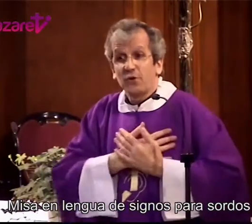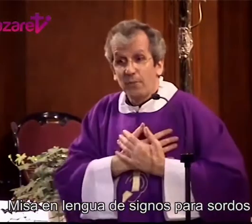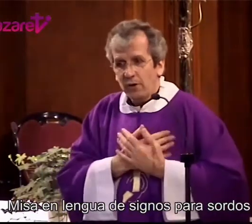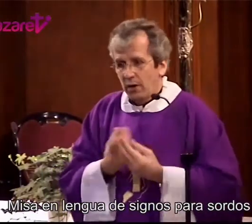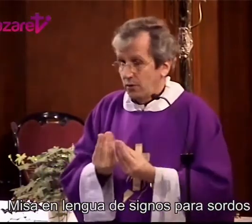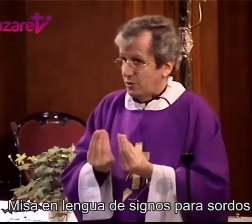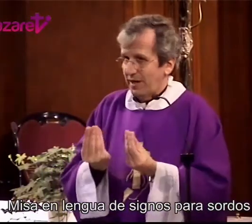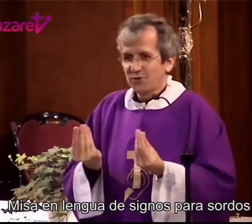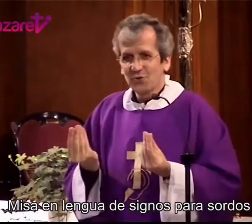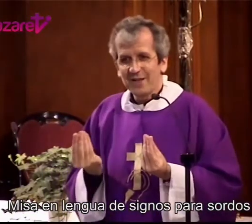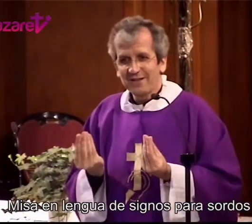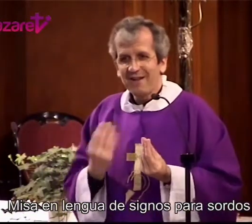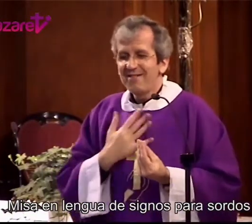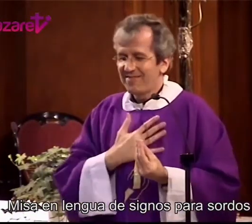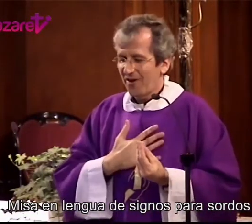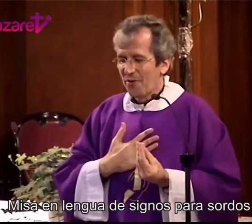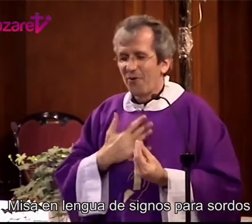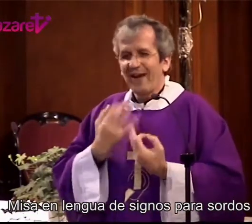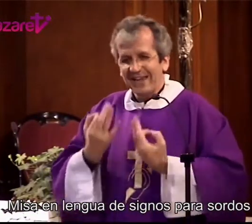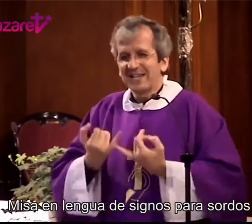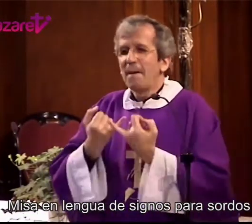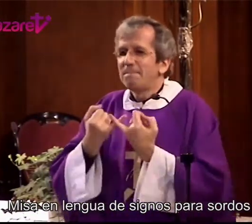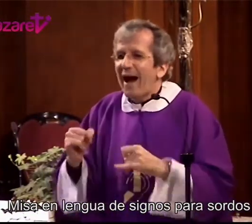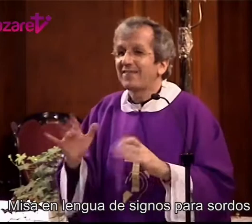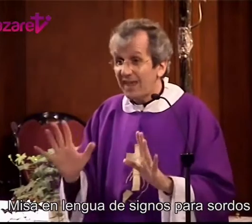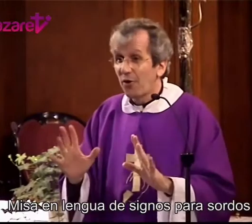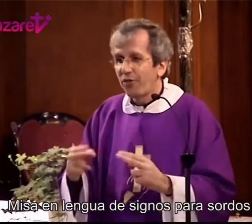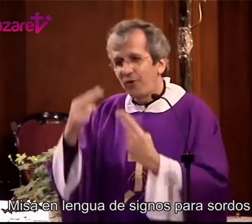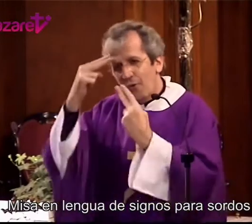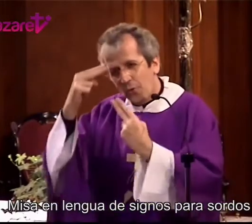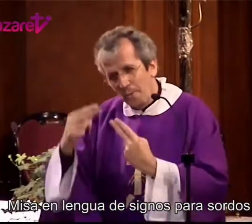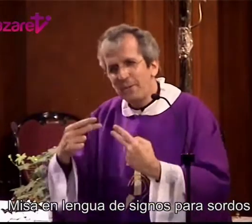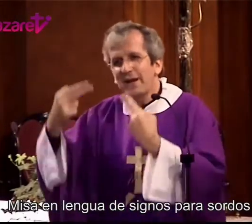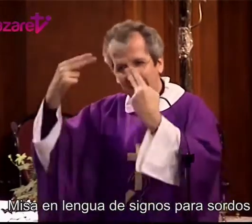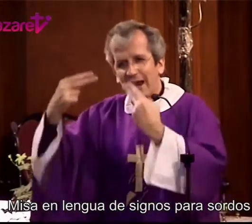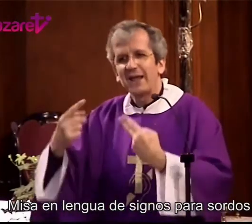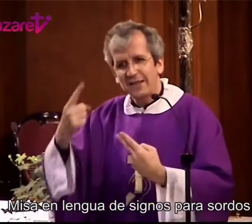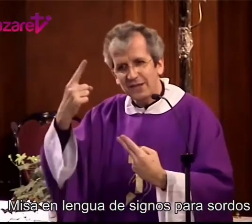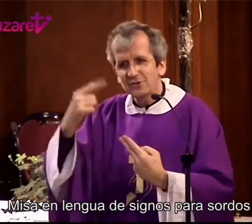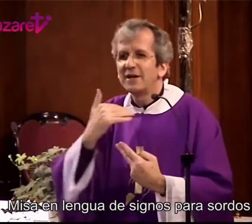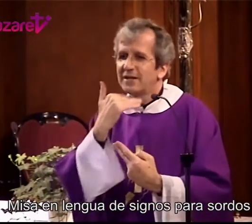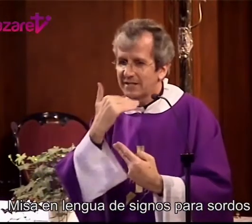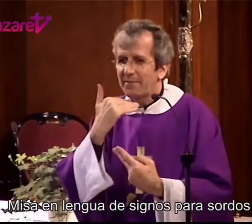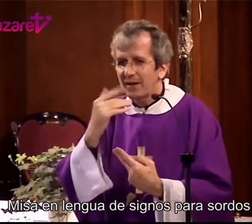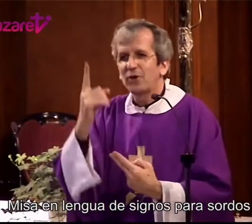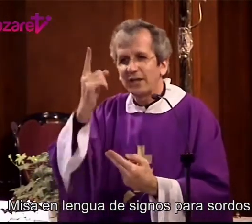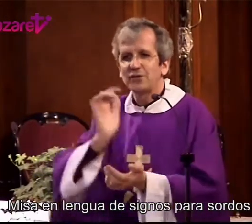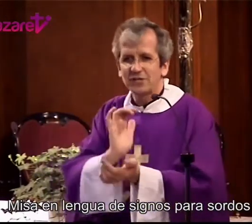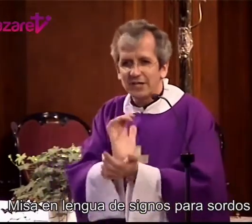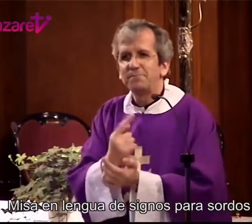amor, nos daremos cuenta de cómo es paz y gozo cumplir la ley de Dios, saber lo que Dios espera